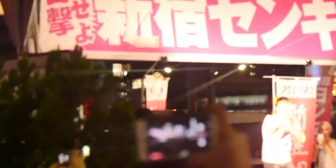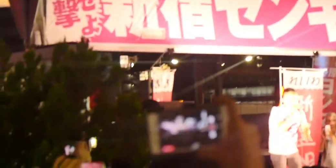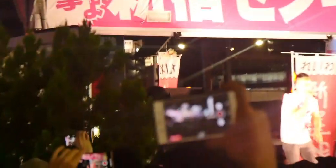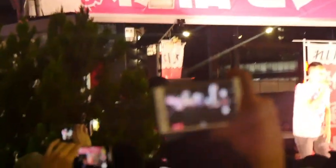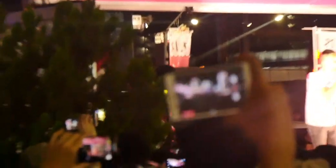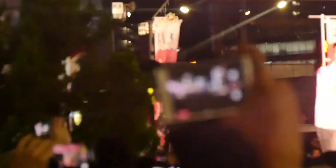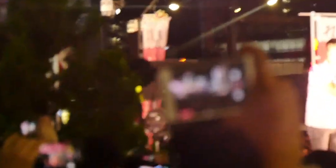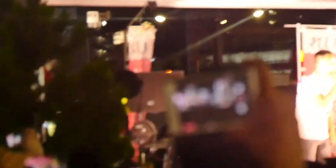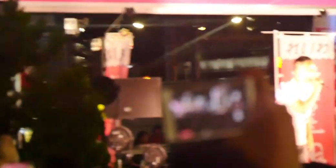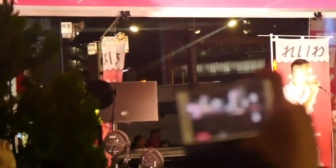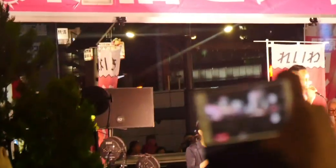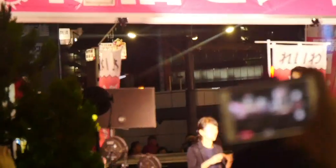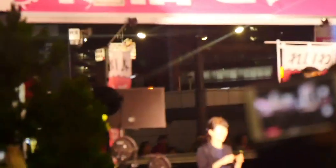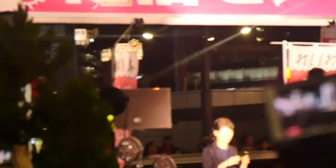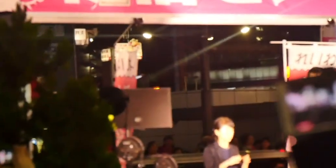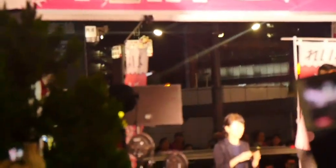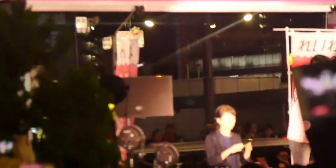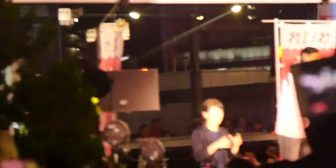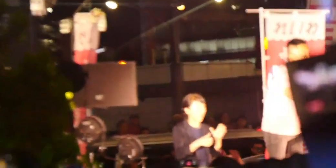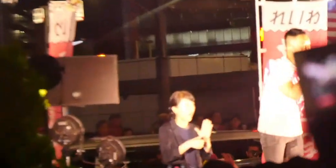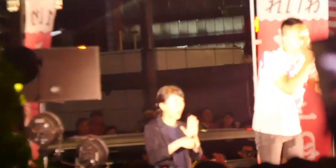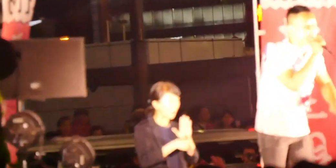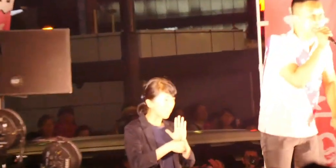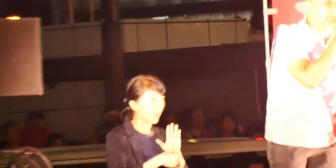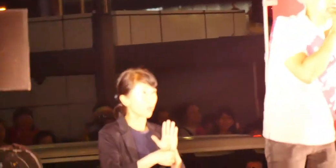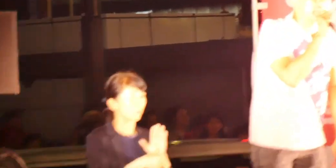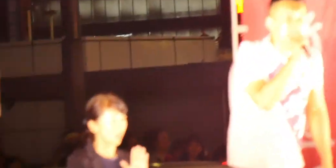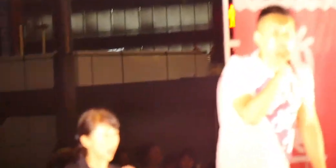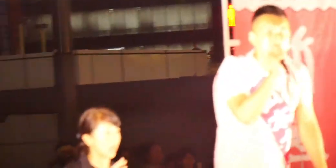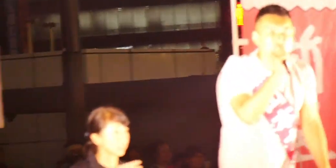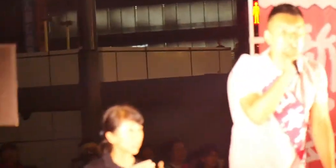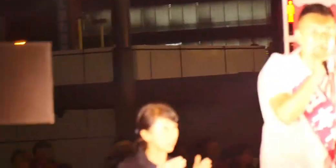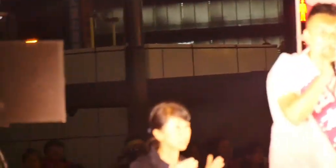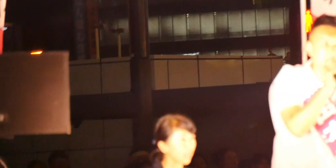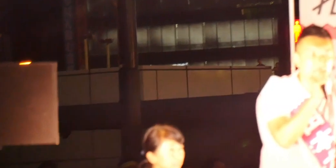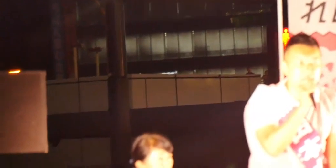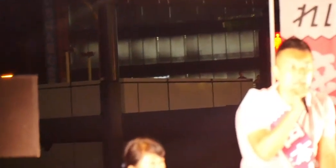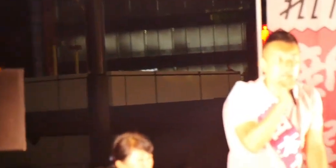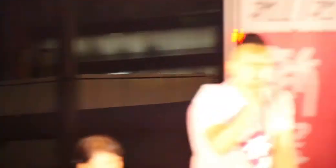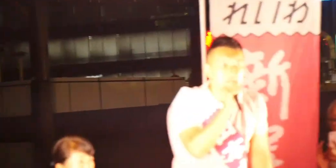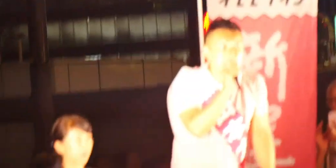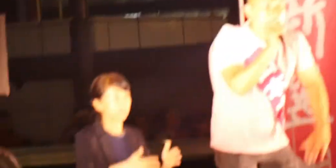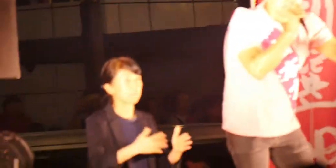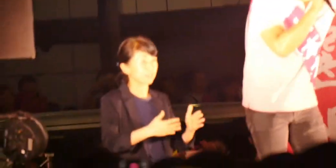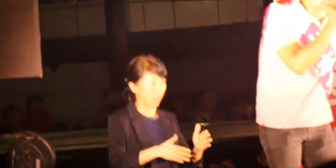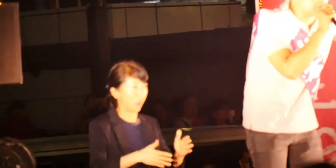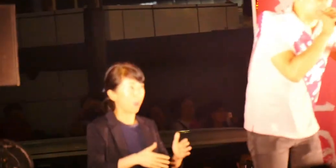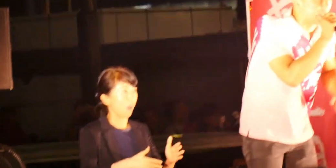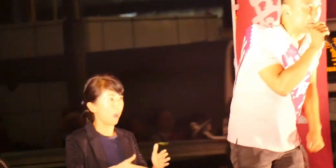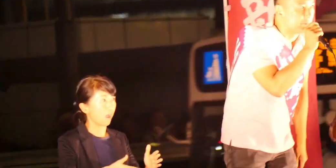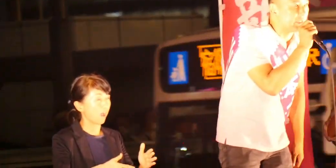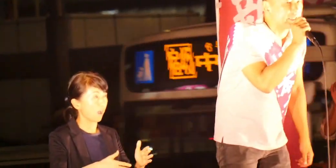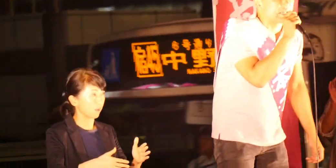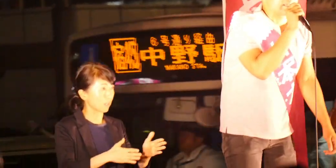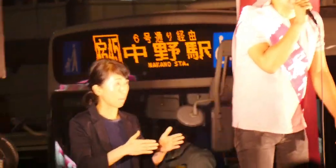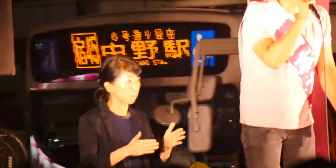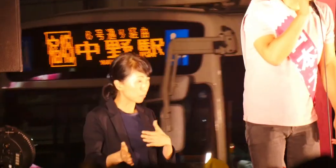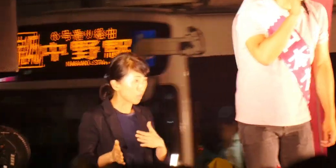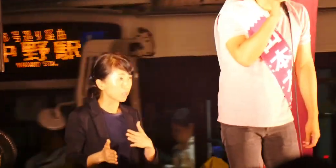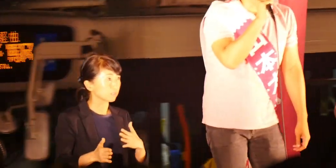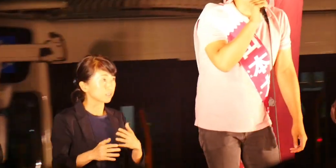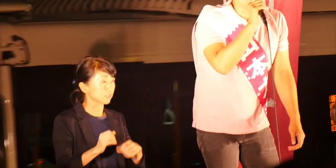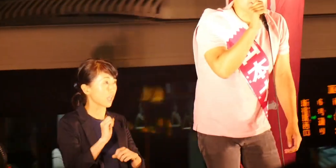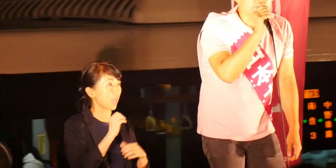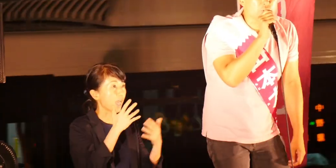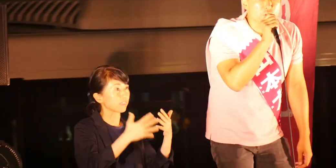令和新選組という名前はたった3ヶ月の間では浸透しません。一方でメディアが流